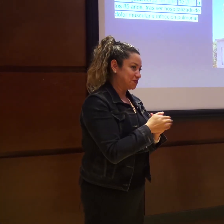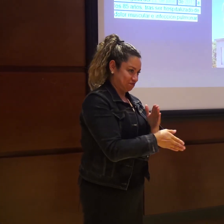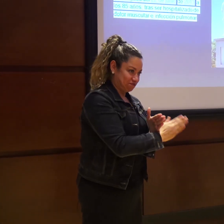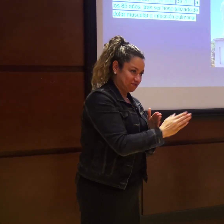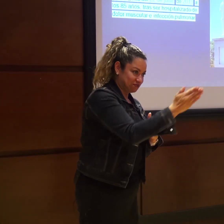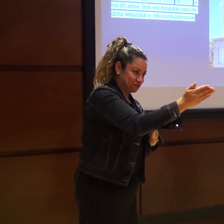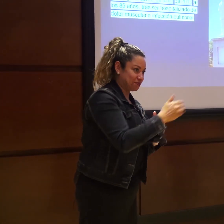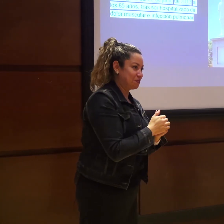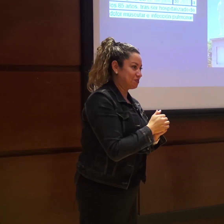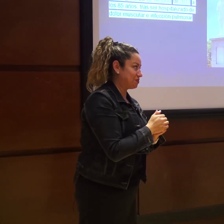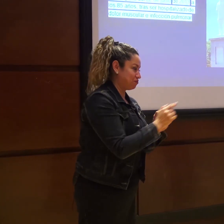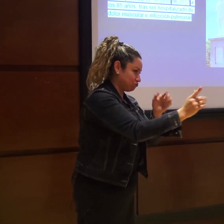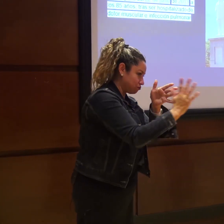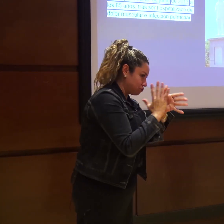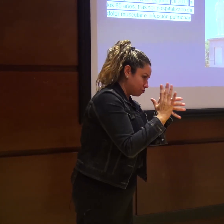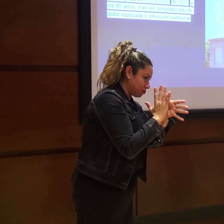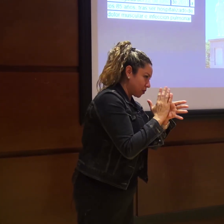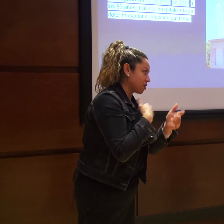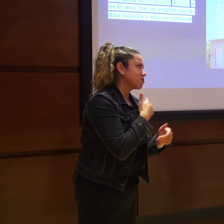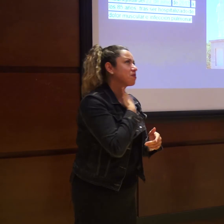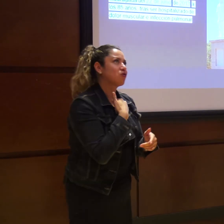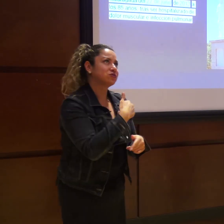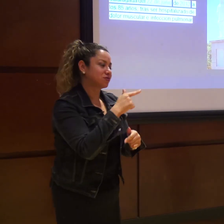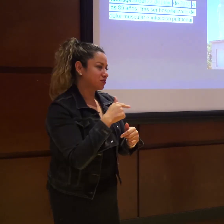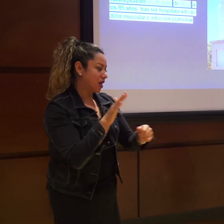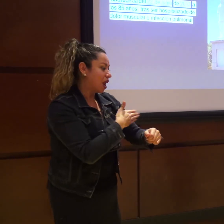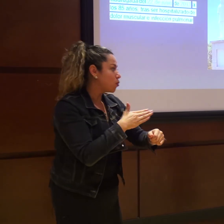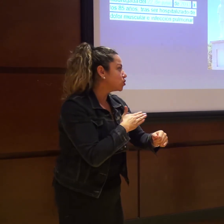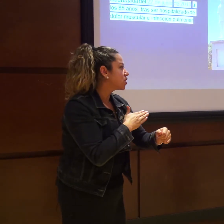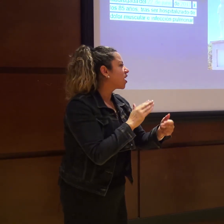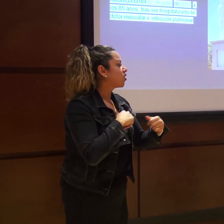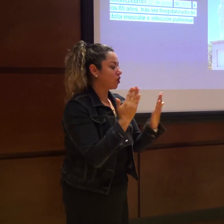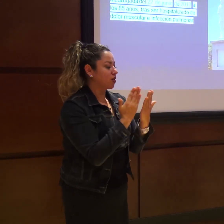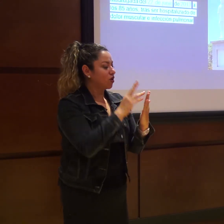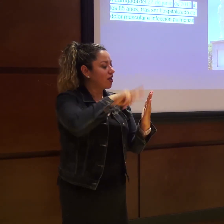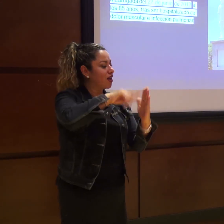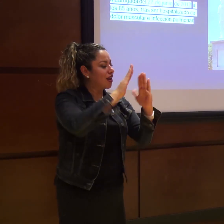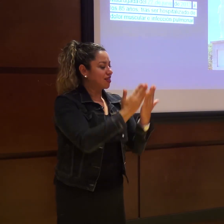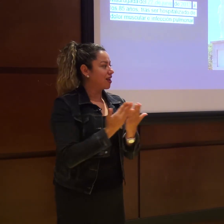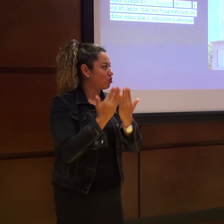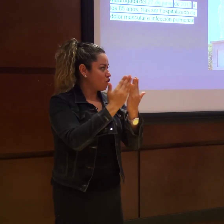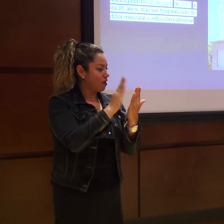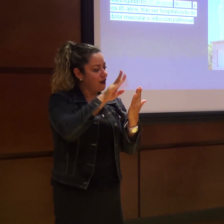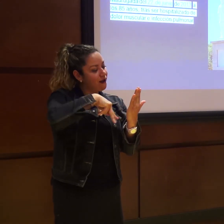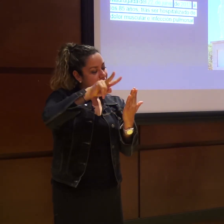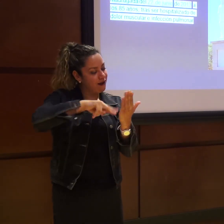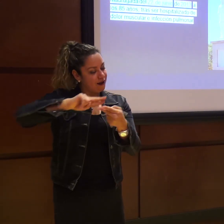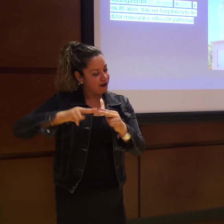Y bueno, también, además que me gusta mucho la música, estudié literatura y bueno, como quiera también poesía, la música vallenata de Leandro Díaz,